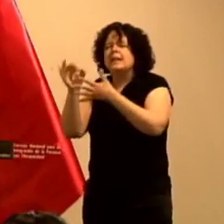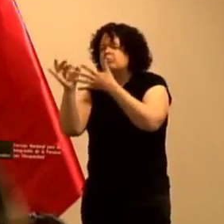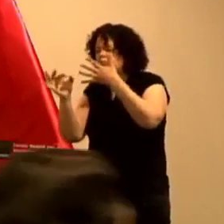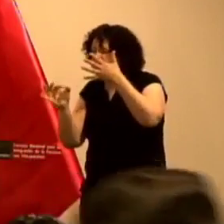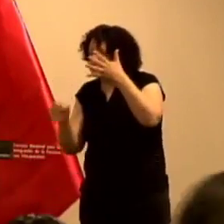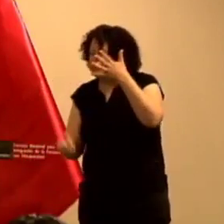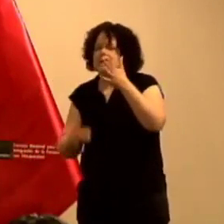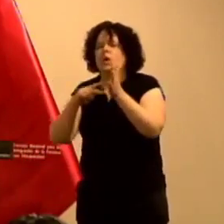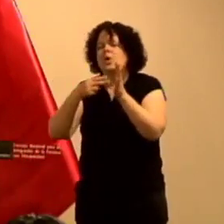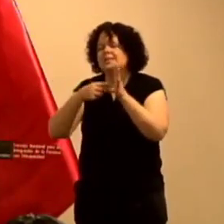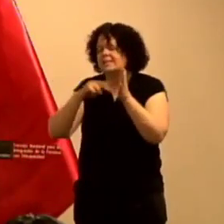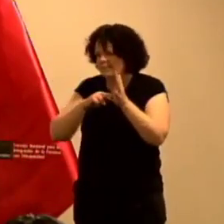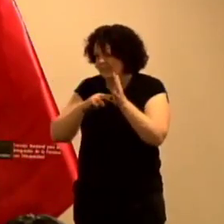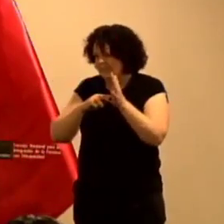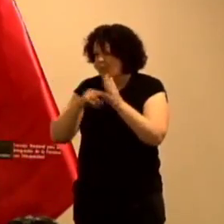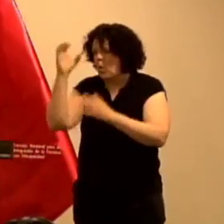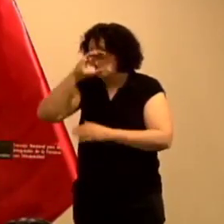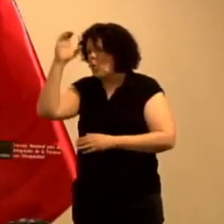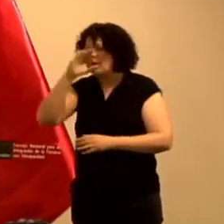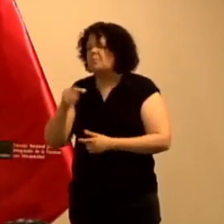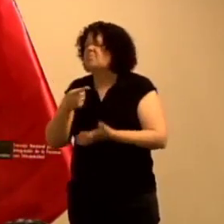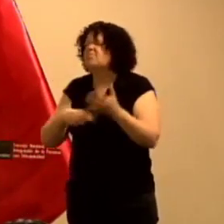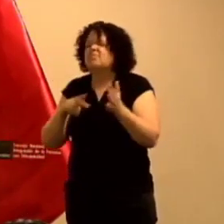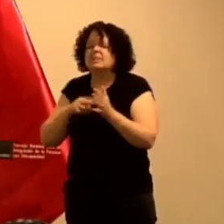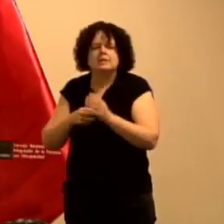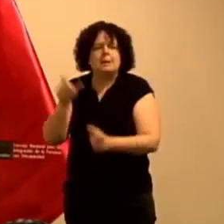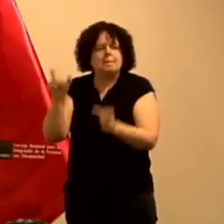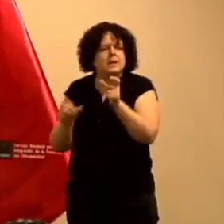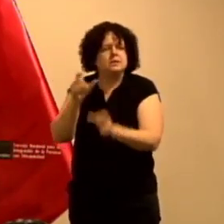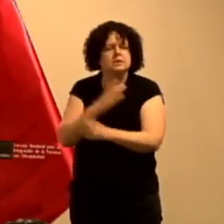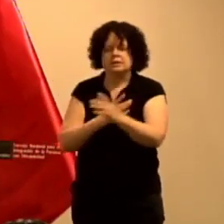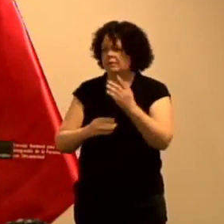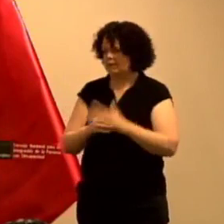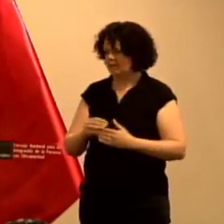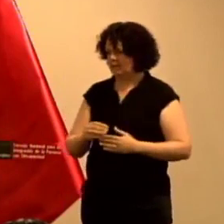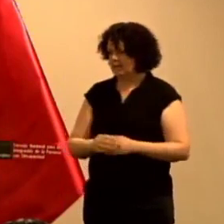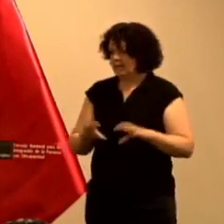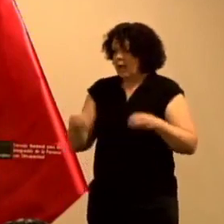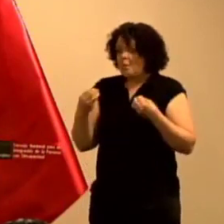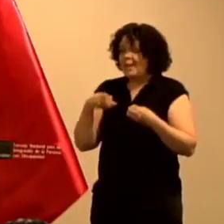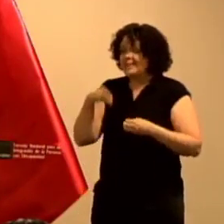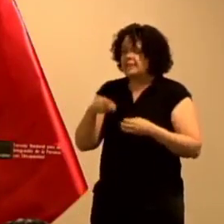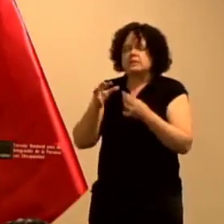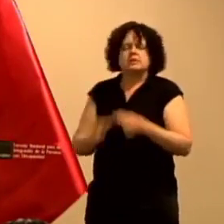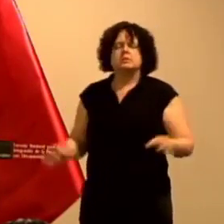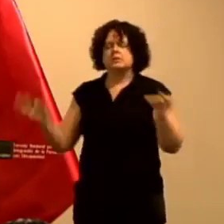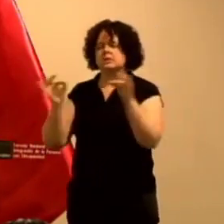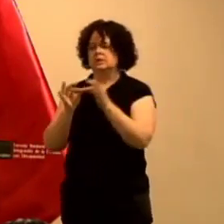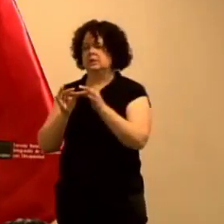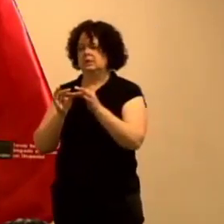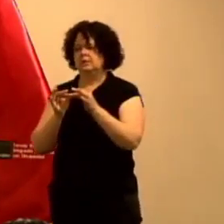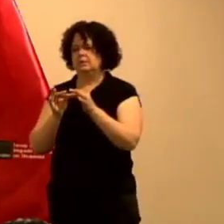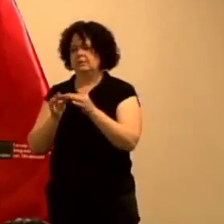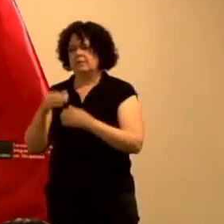definiciones y conceptos sobre lo que es persona con discapacidad. Por lo tanto, se convierte este bloque en un tema fundamental.